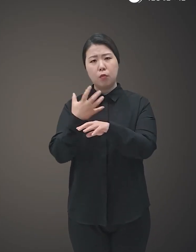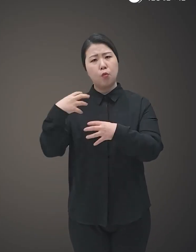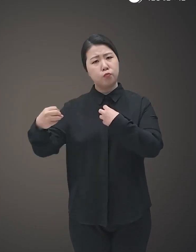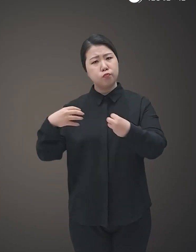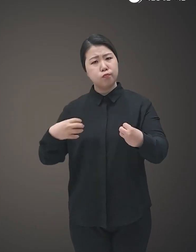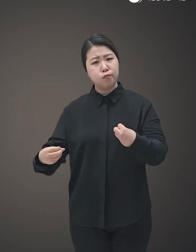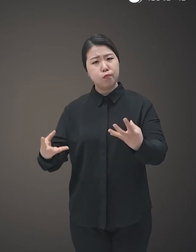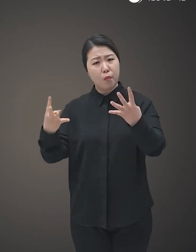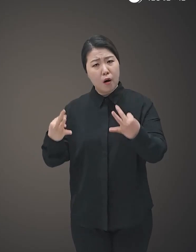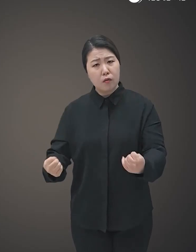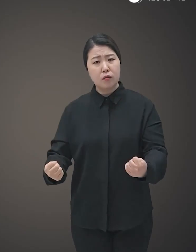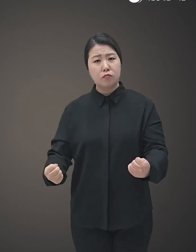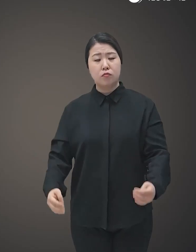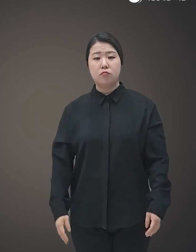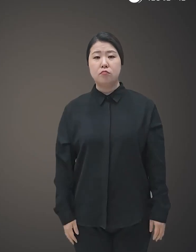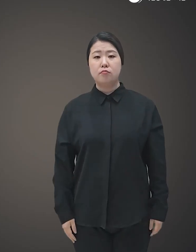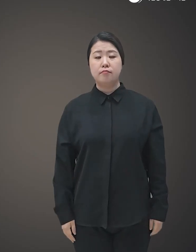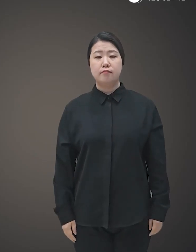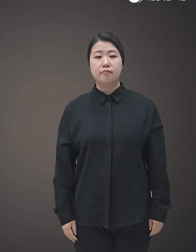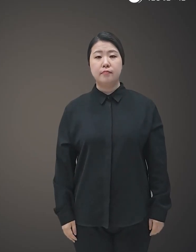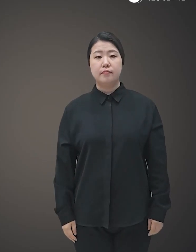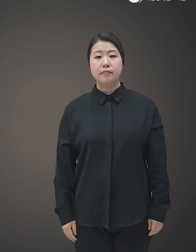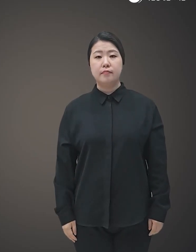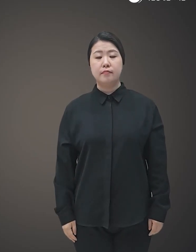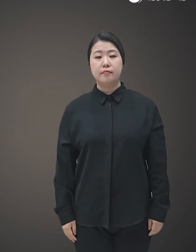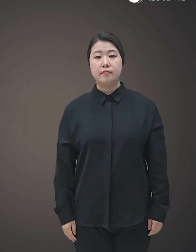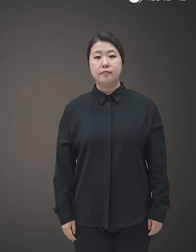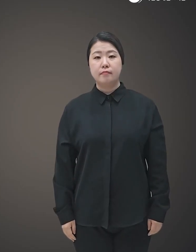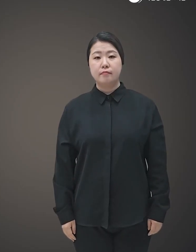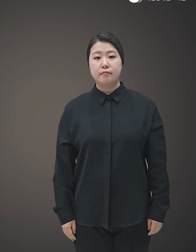많이 빠진다는데